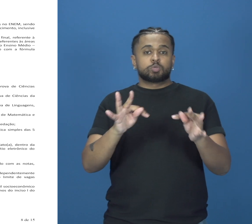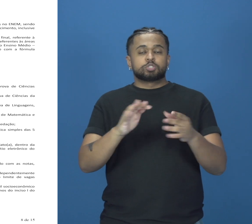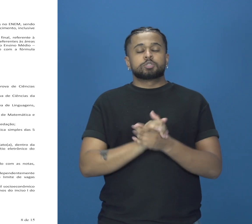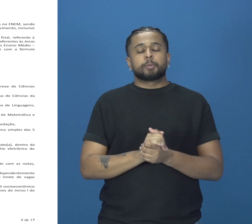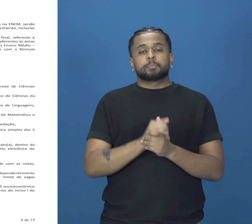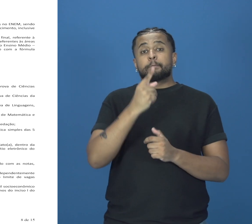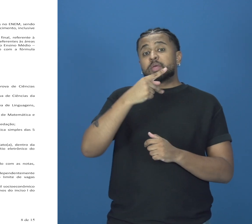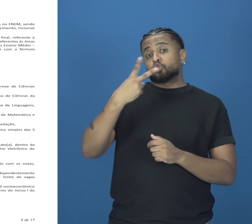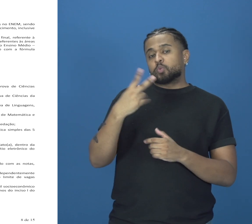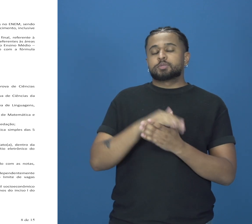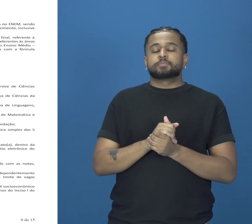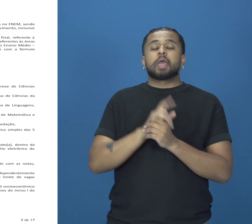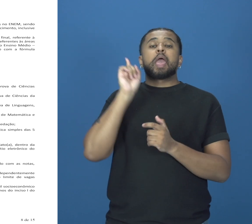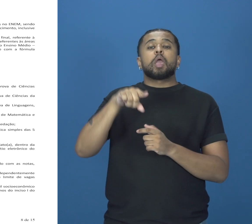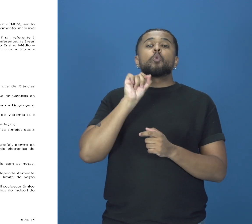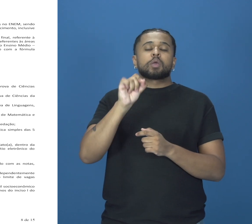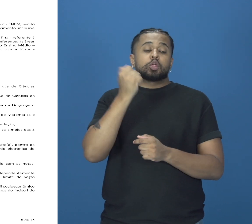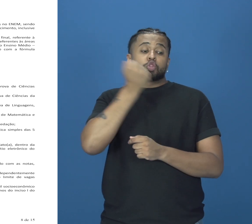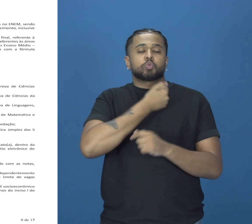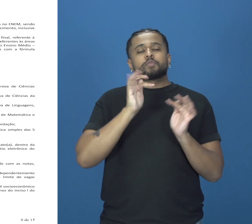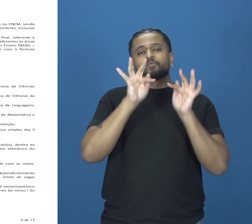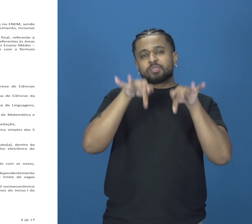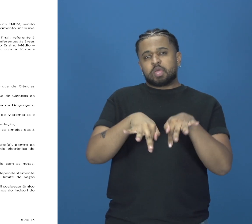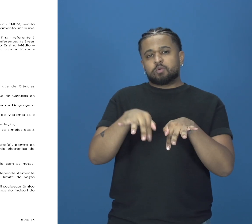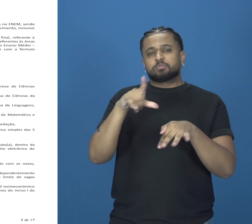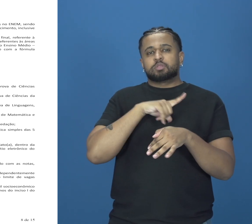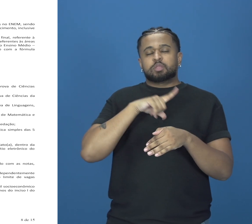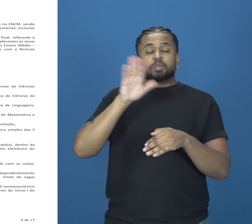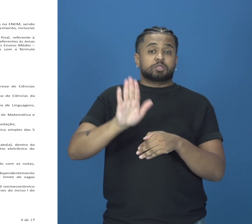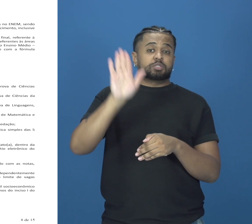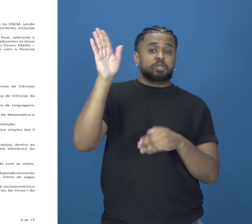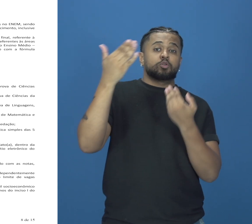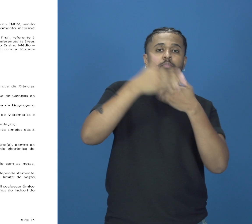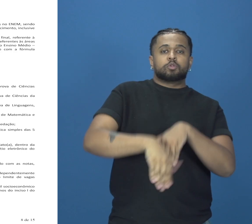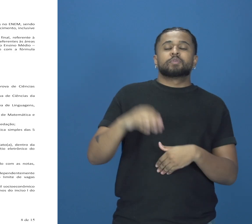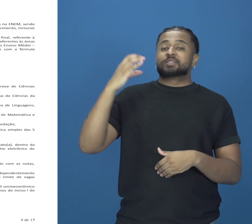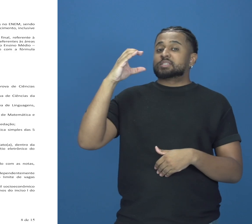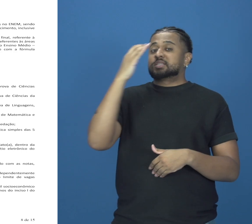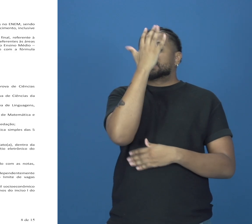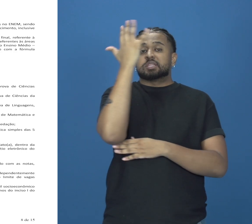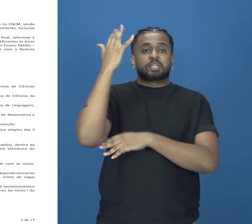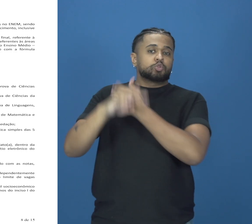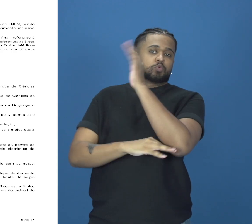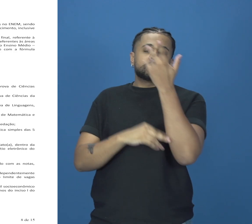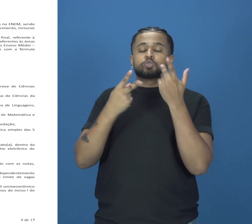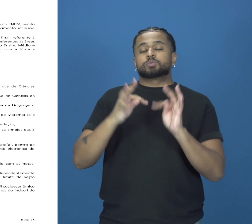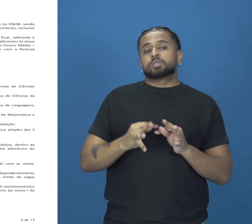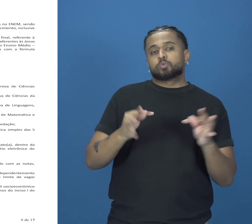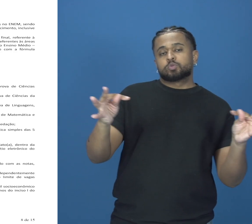tecnologias. P2 representa a nota final obtida pelo candidato na prova de Ciências da Natureza e